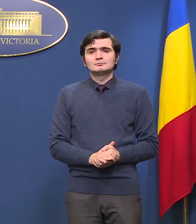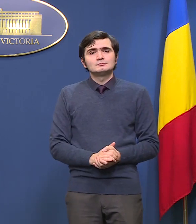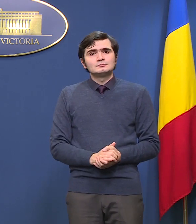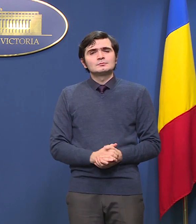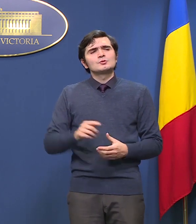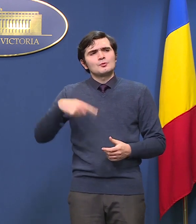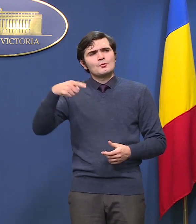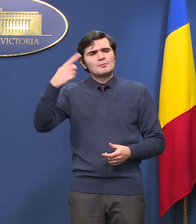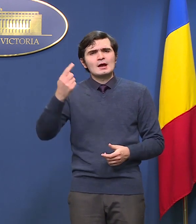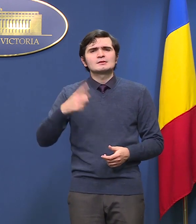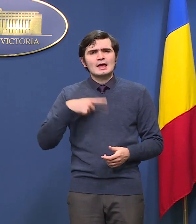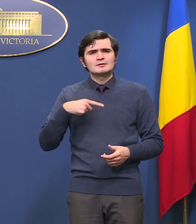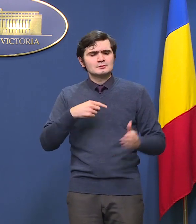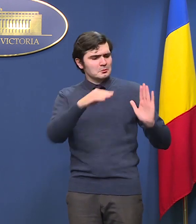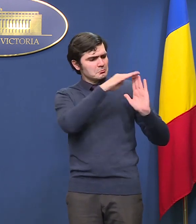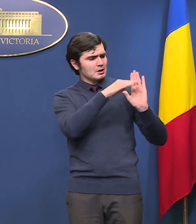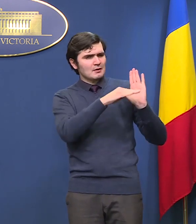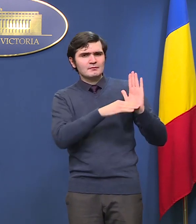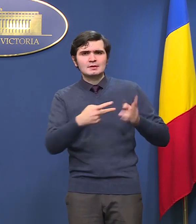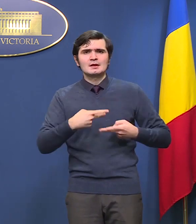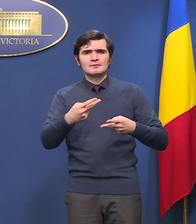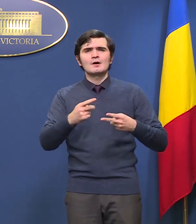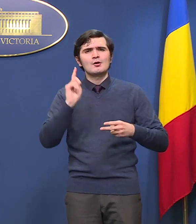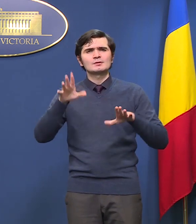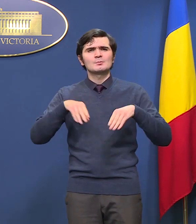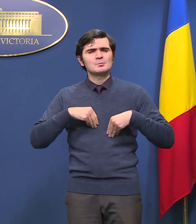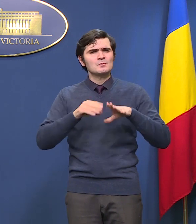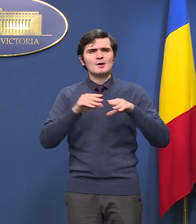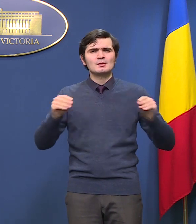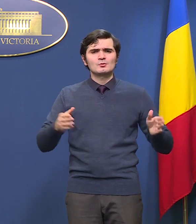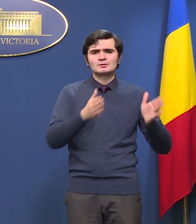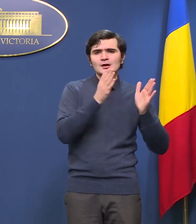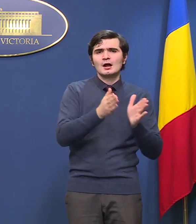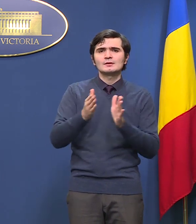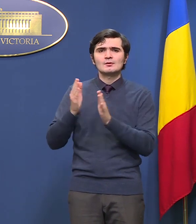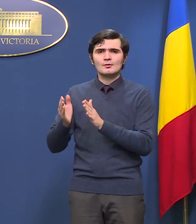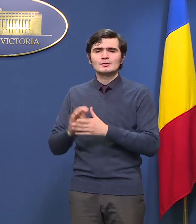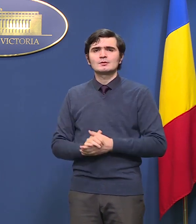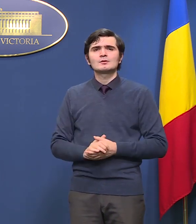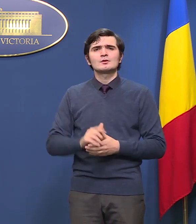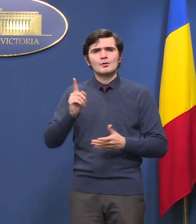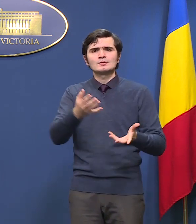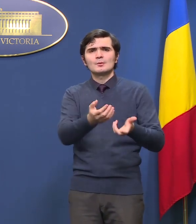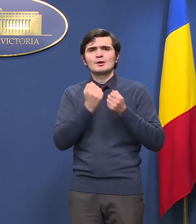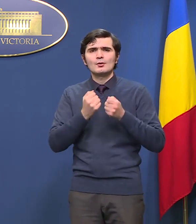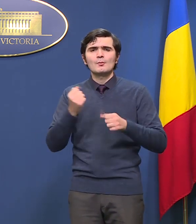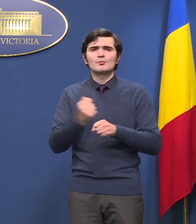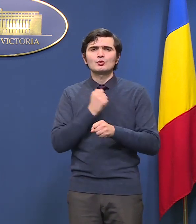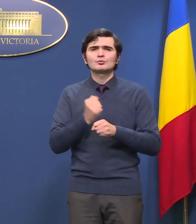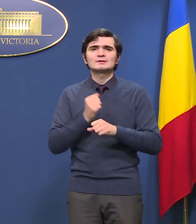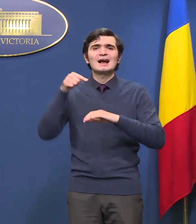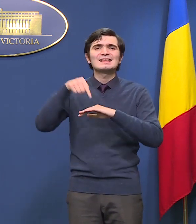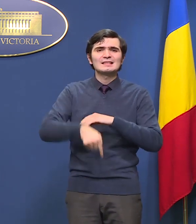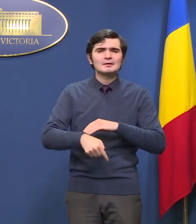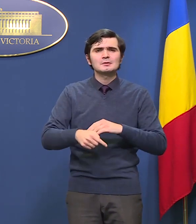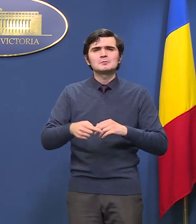Și urmează, există un grafic de livrare în care primim multe categorii, vom prelua în producția internă de asemenea cu